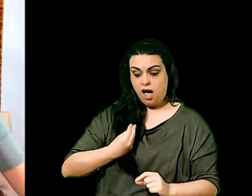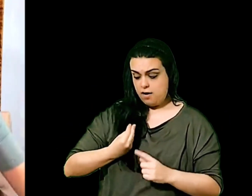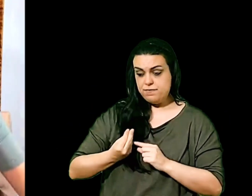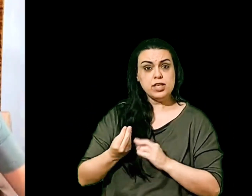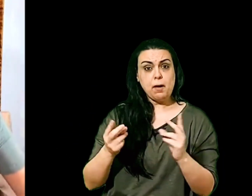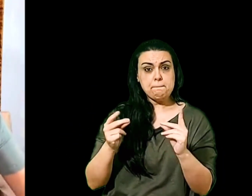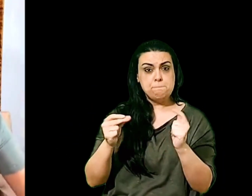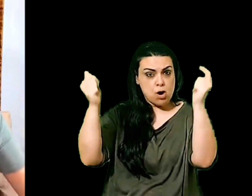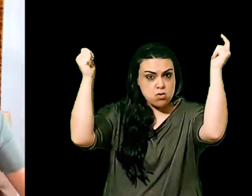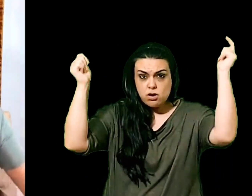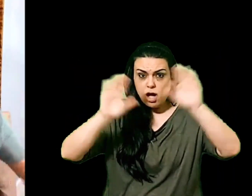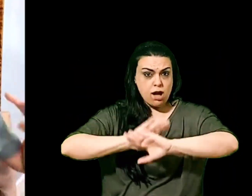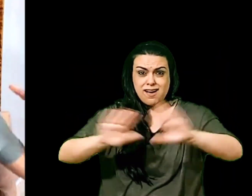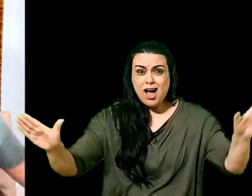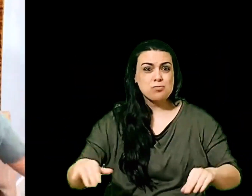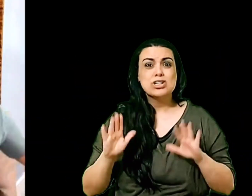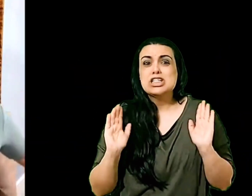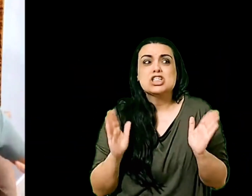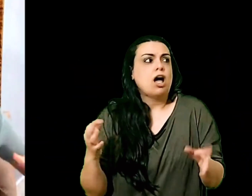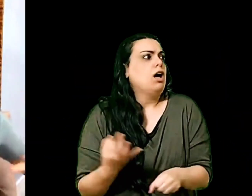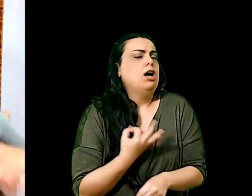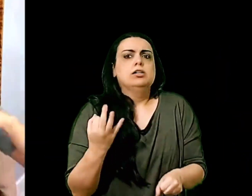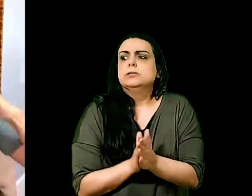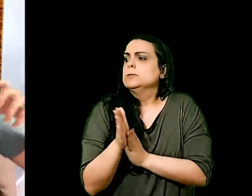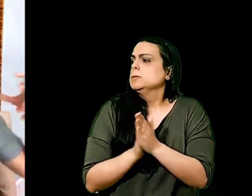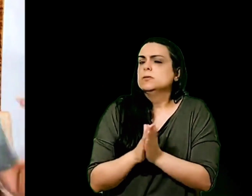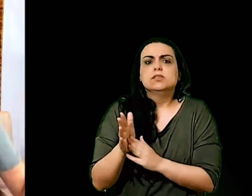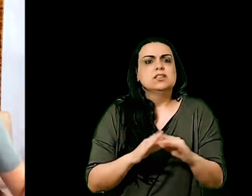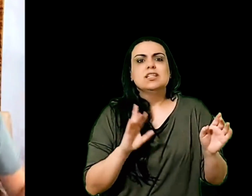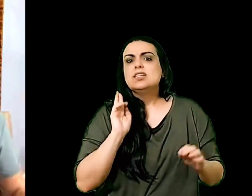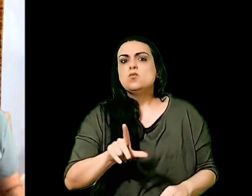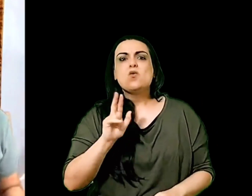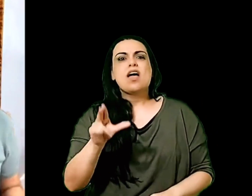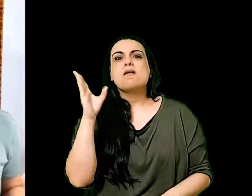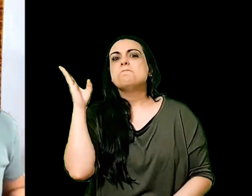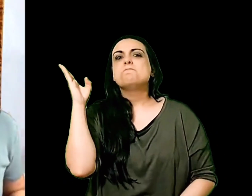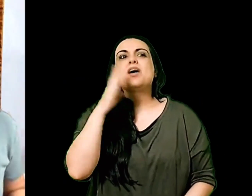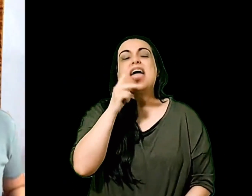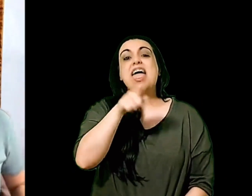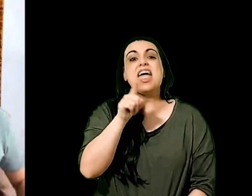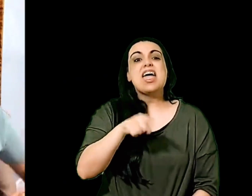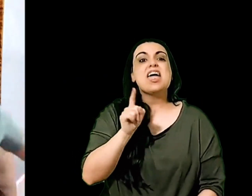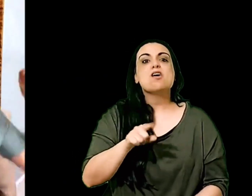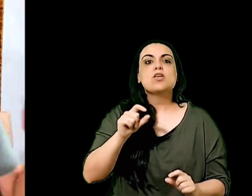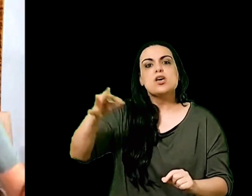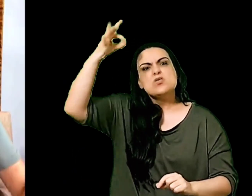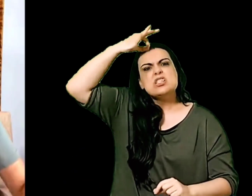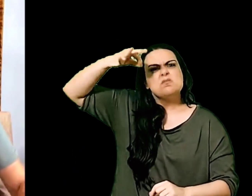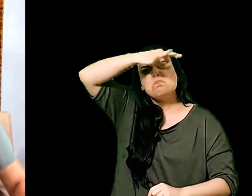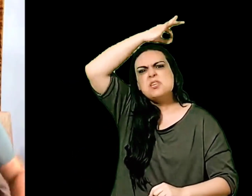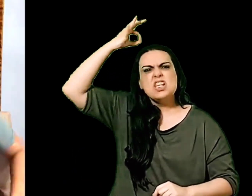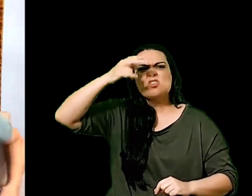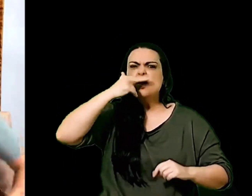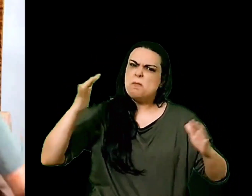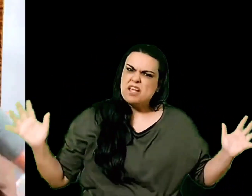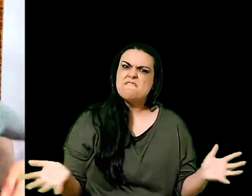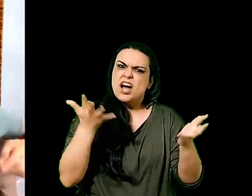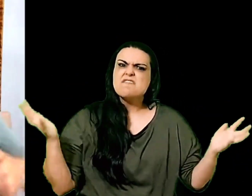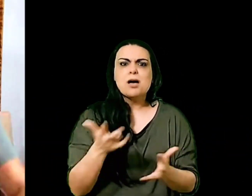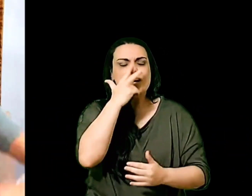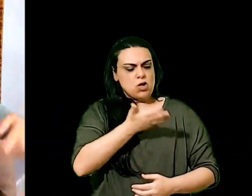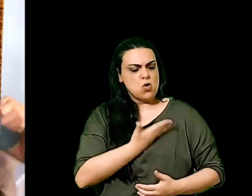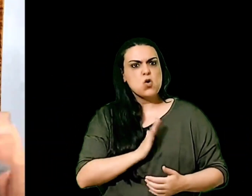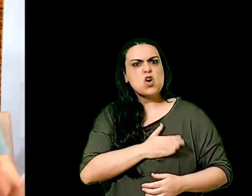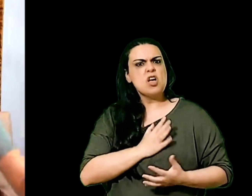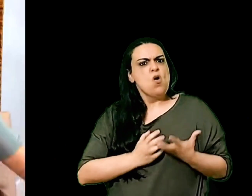entende que a vida é um sopro, e já está sendo agoniado com isso, mas não é pelo mal não, é o Espírito Santo dizendo, vambora, é